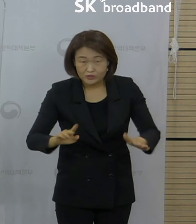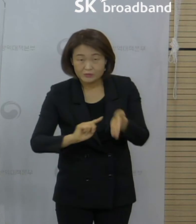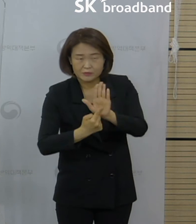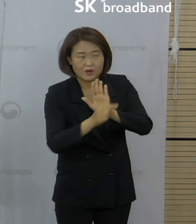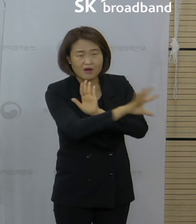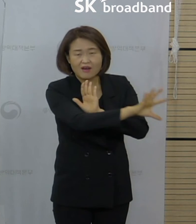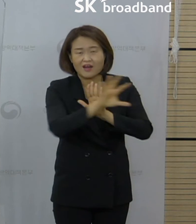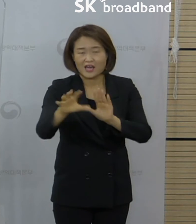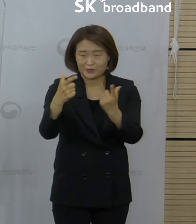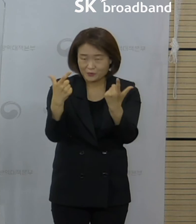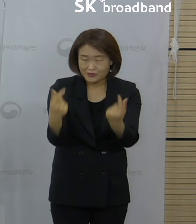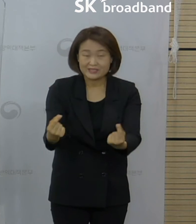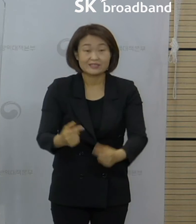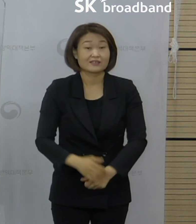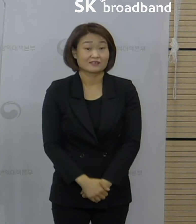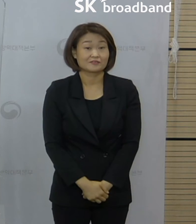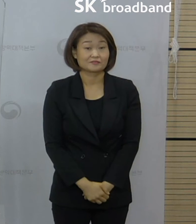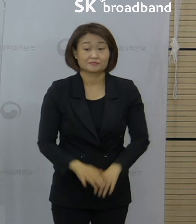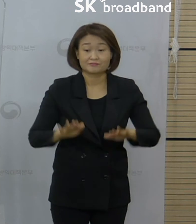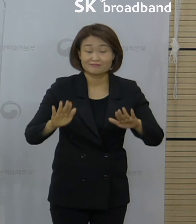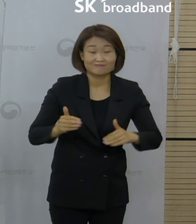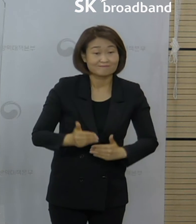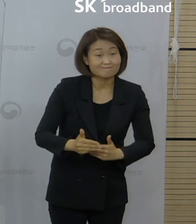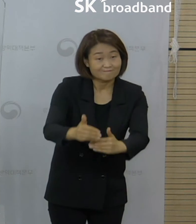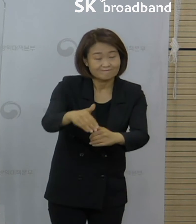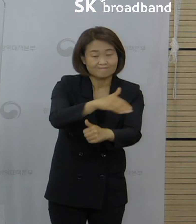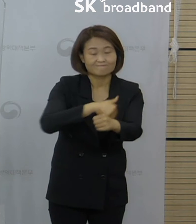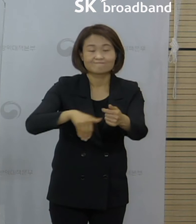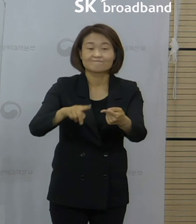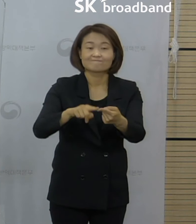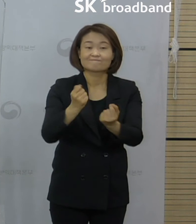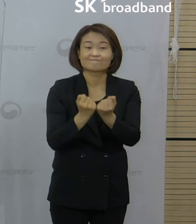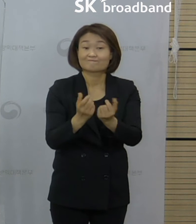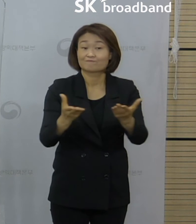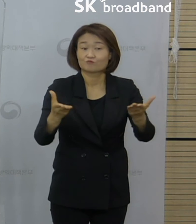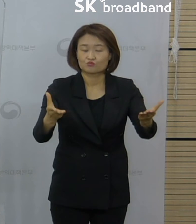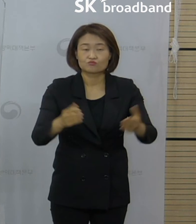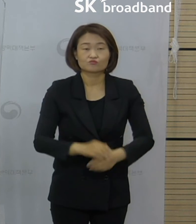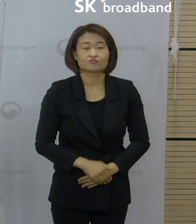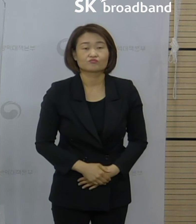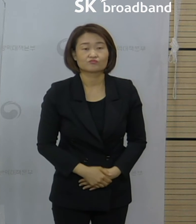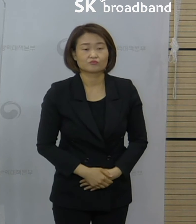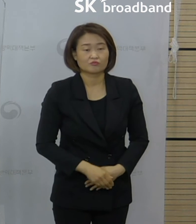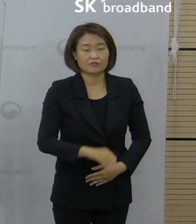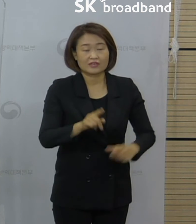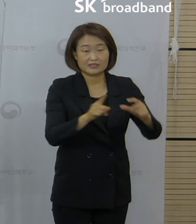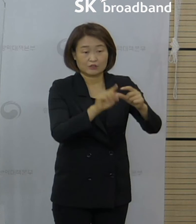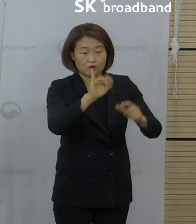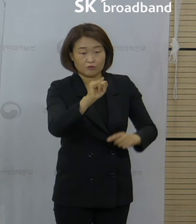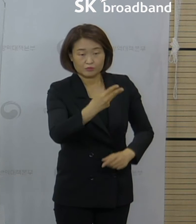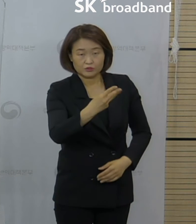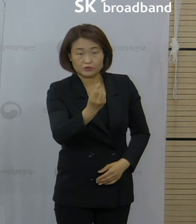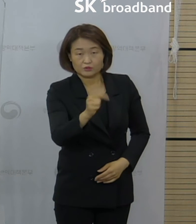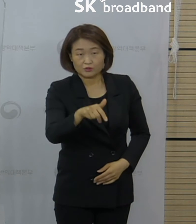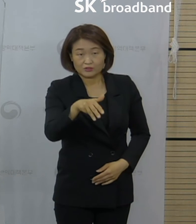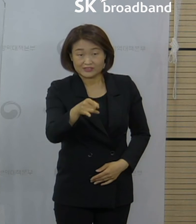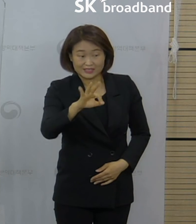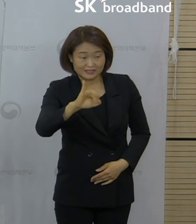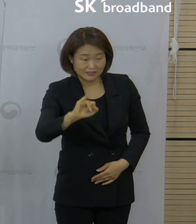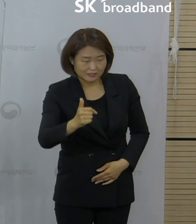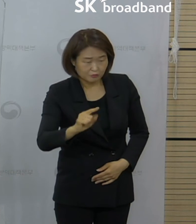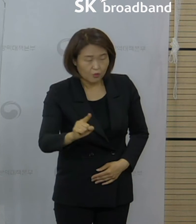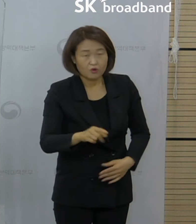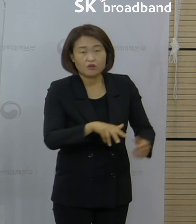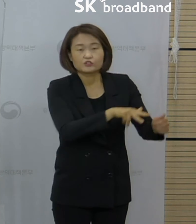주시면 될 것 같습니다. 현재 진행 상황을 좀 말씀을 드리면 블록체인을 포함한 인프라적 그 서버와